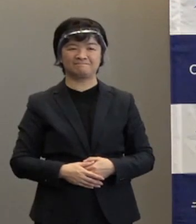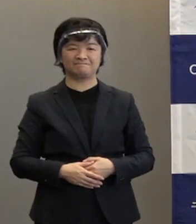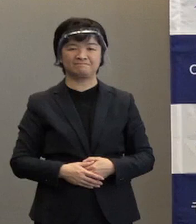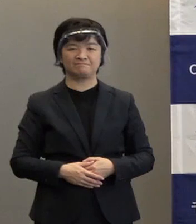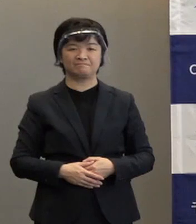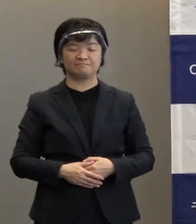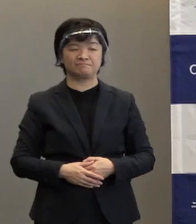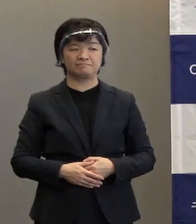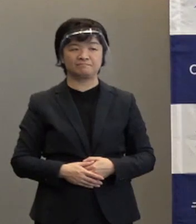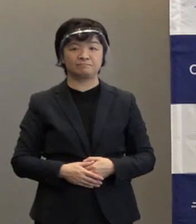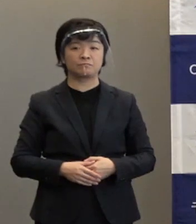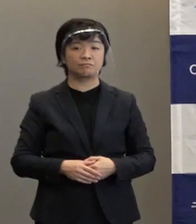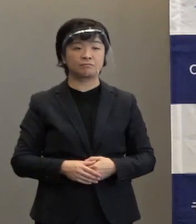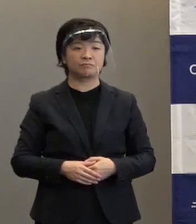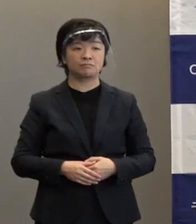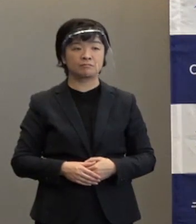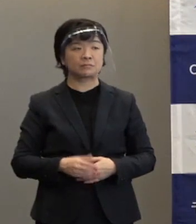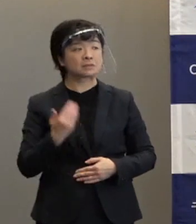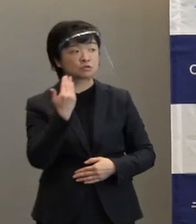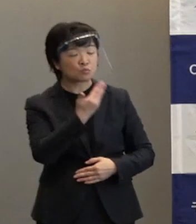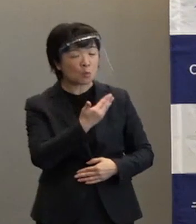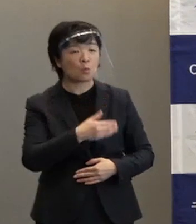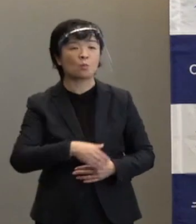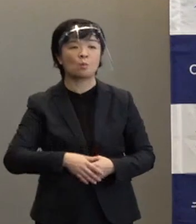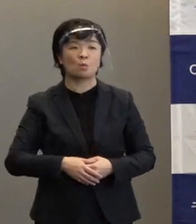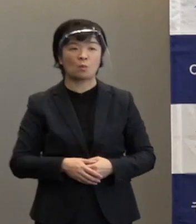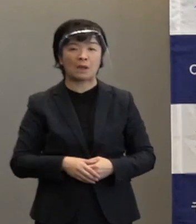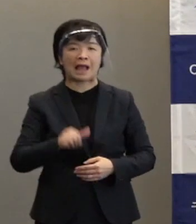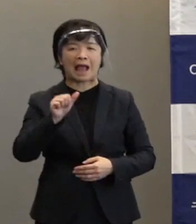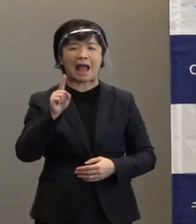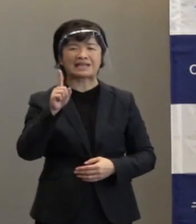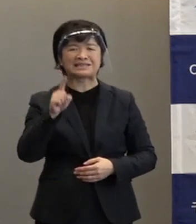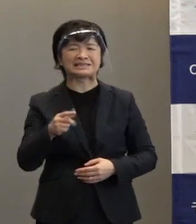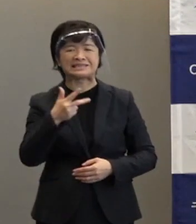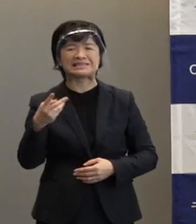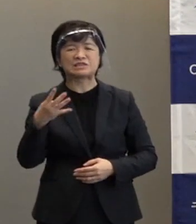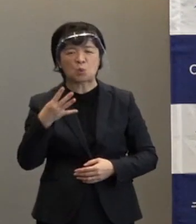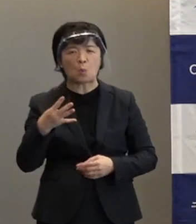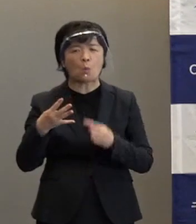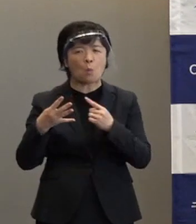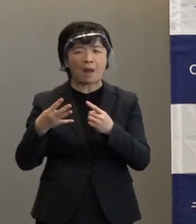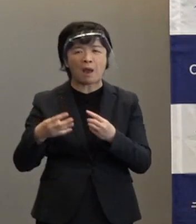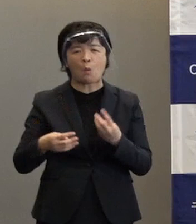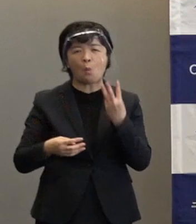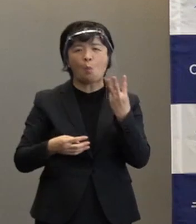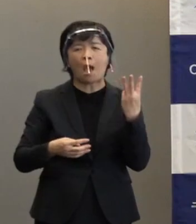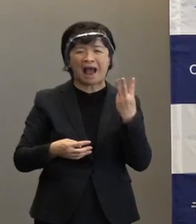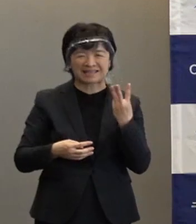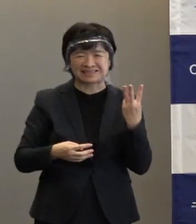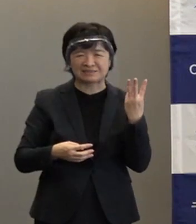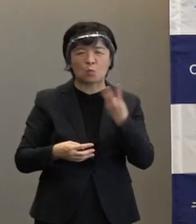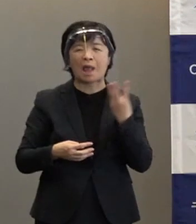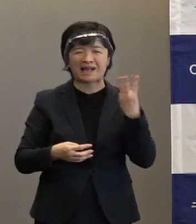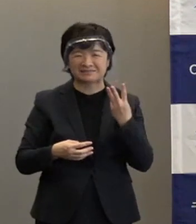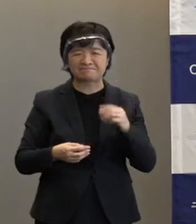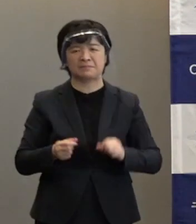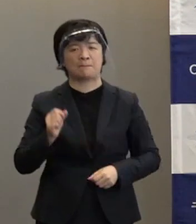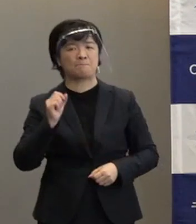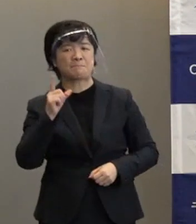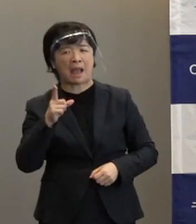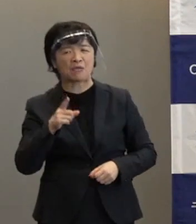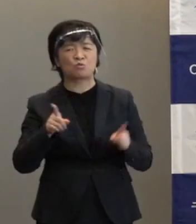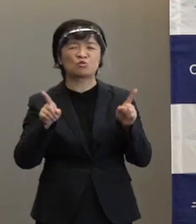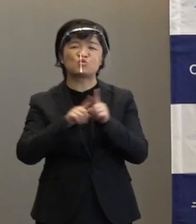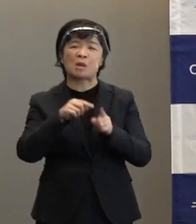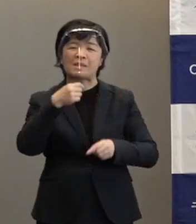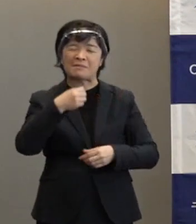もし差し支えなければ教えていただきたいんですけれども、そのアヒージョっていうと、よくワインとか、あとパンとかと一緒に楽しむことが多いと思